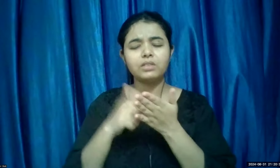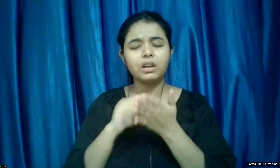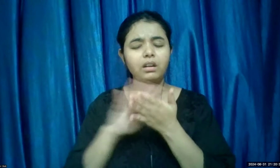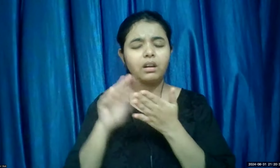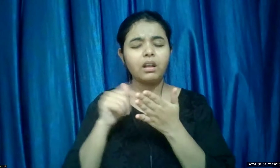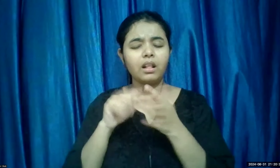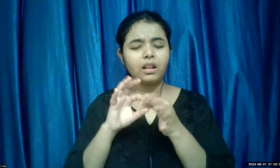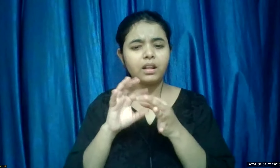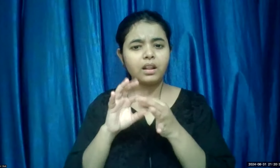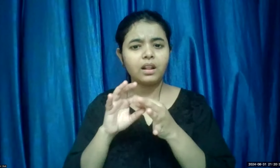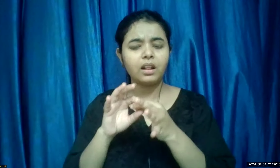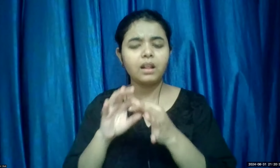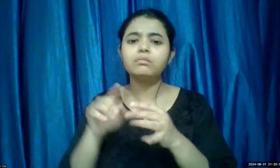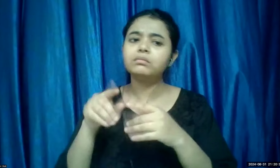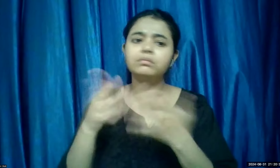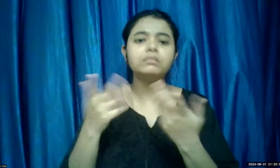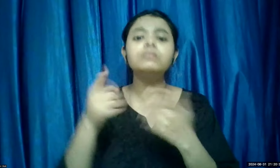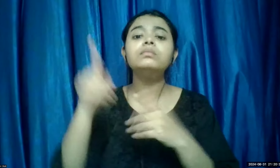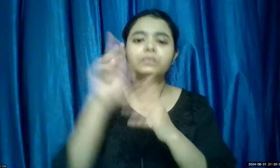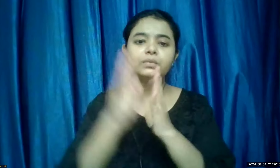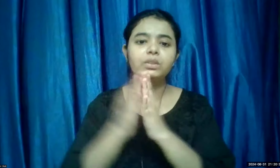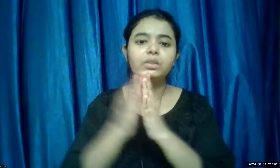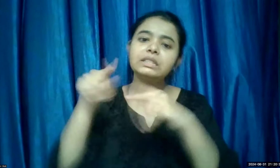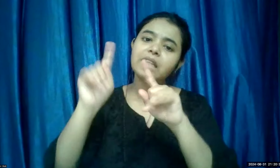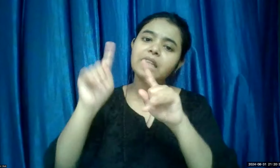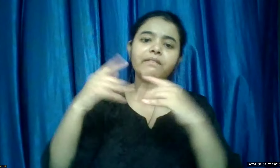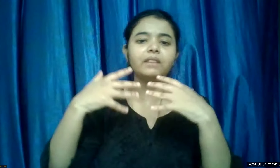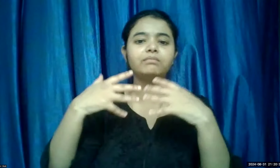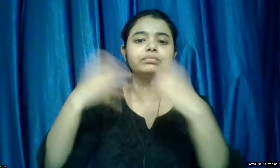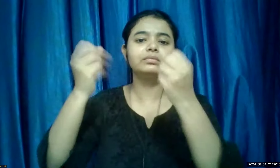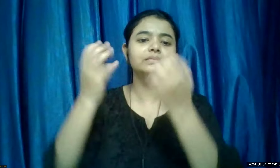उनका स्मरण करेंगे तो भगवान क्या करेंगे, हमें गोदी में उठा लेंगे।